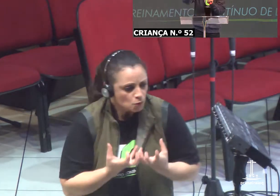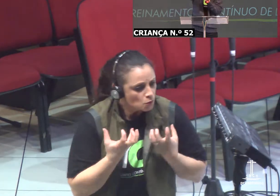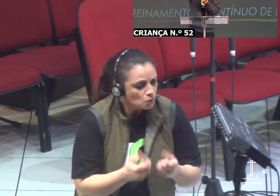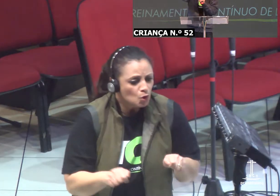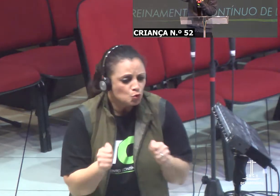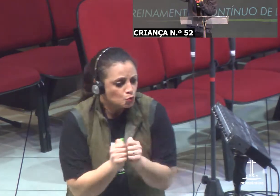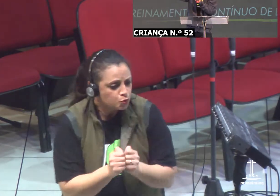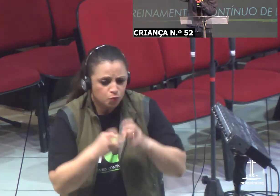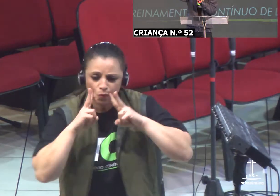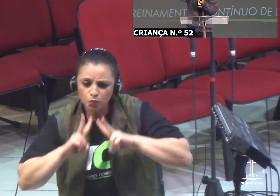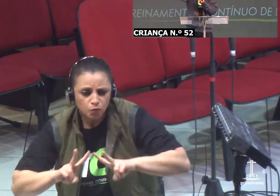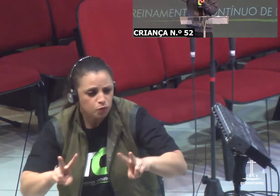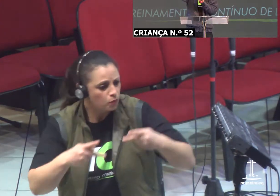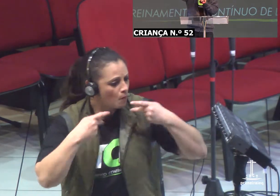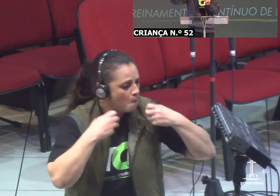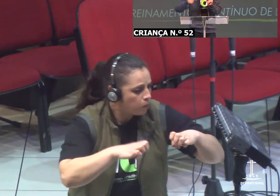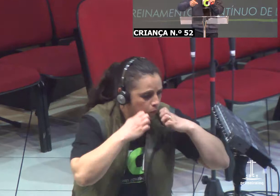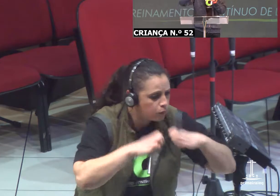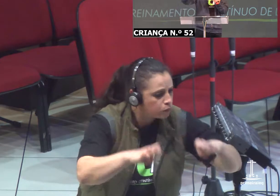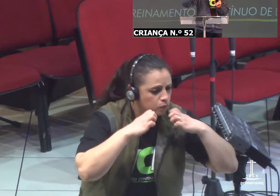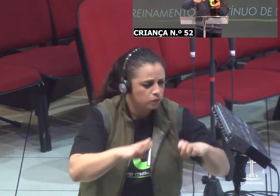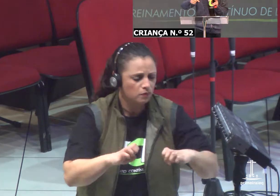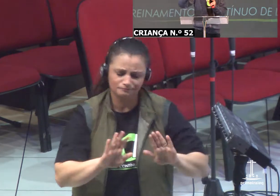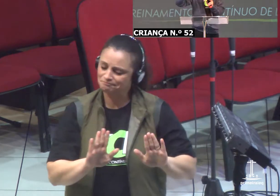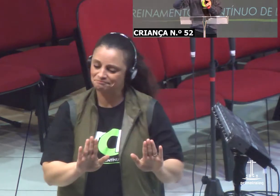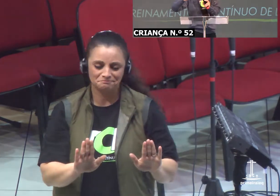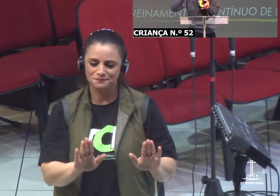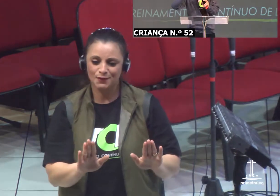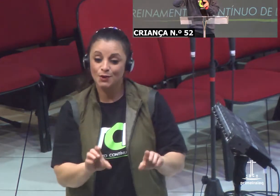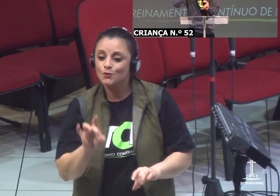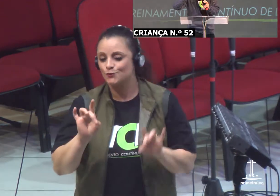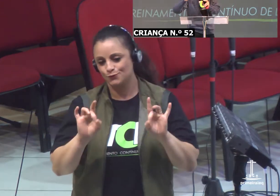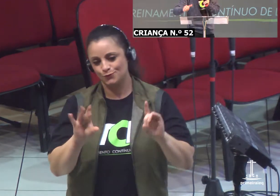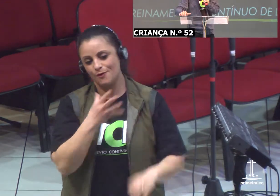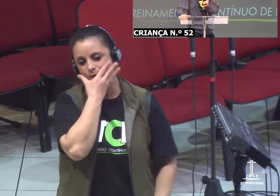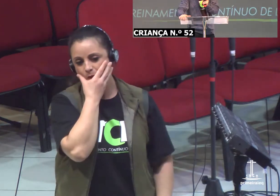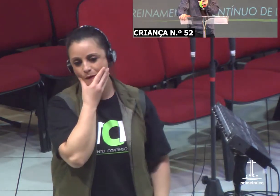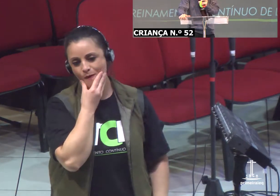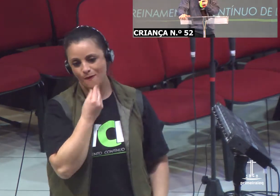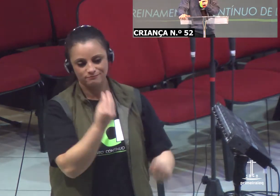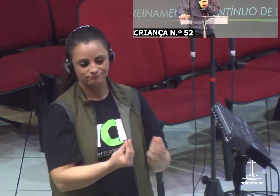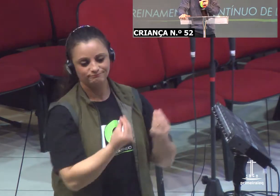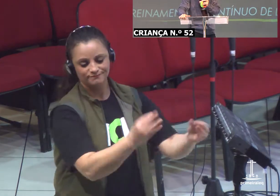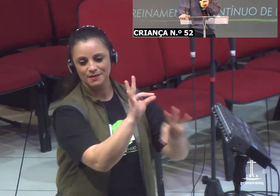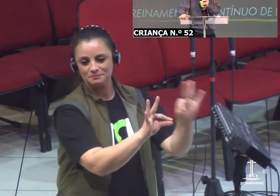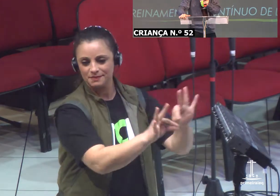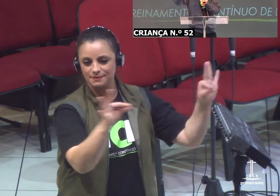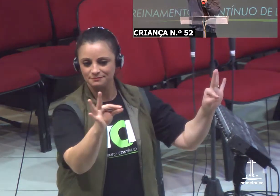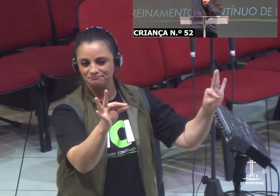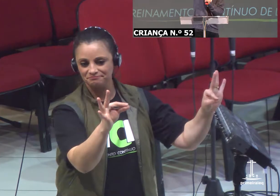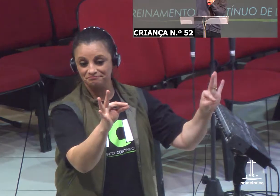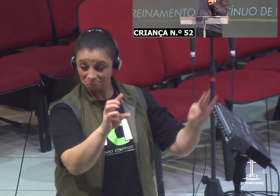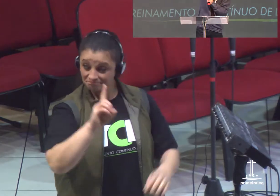anunciar o Evangelho, mas o Evangelho, a anunciação dele foi dada aos homens.